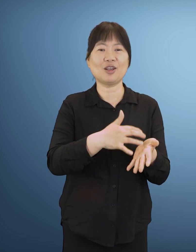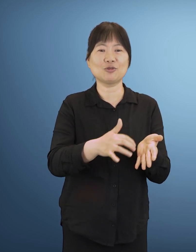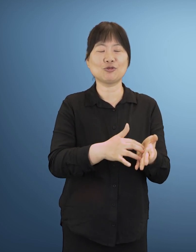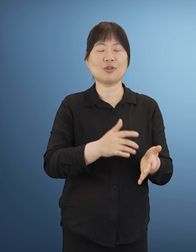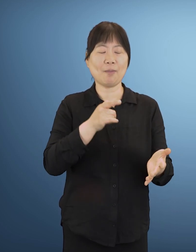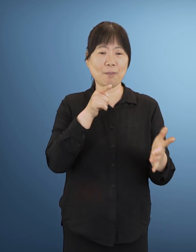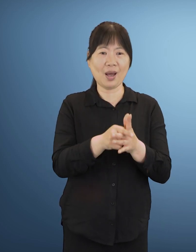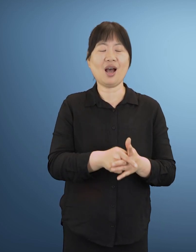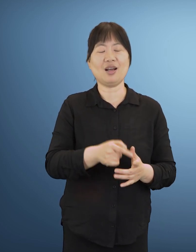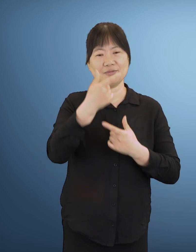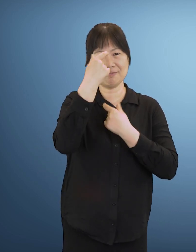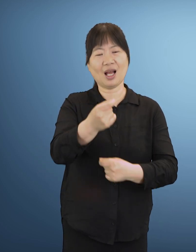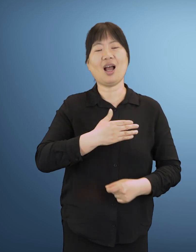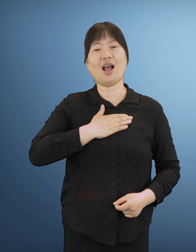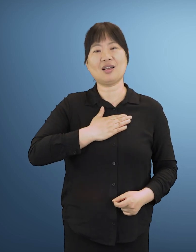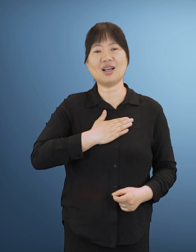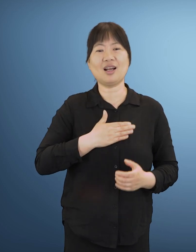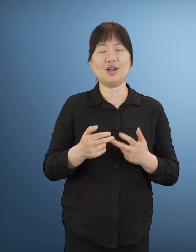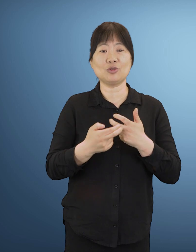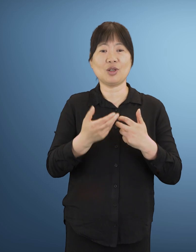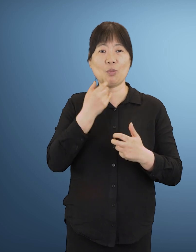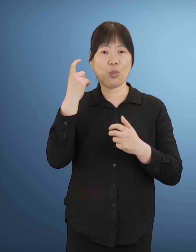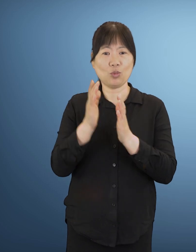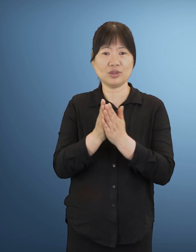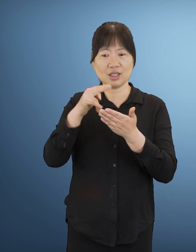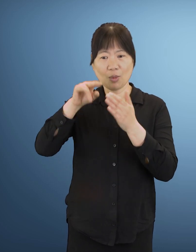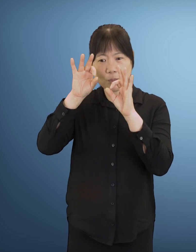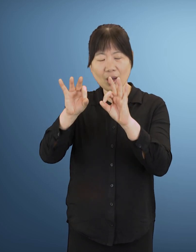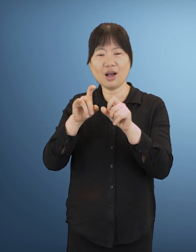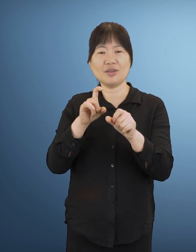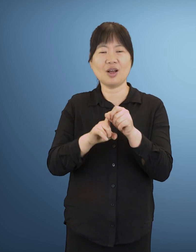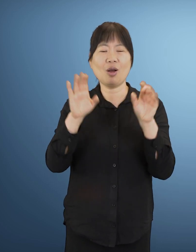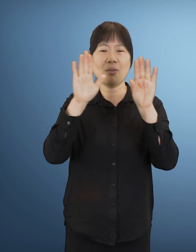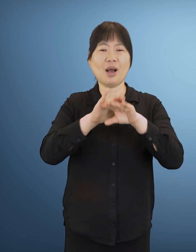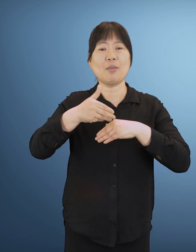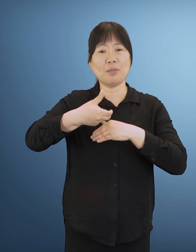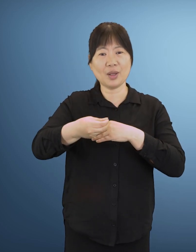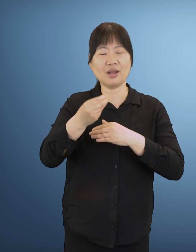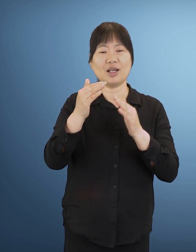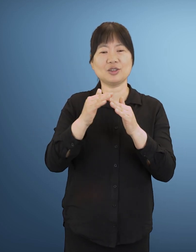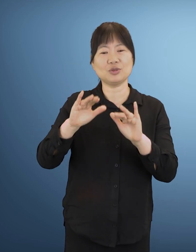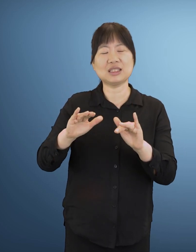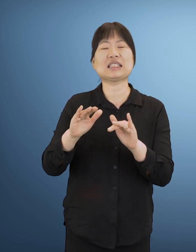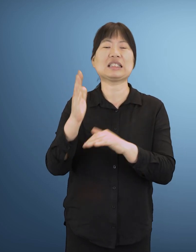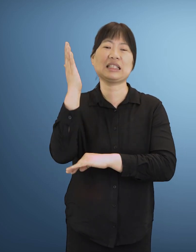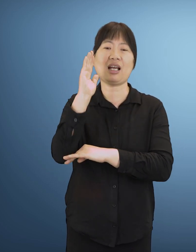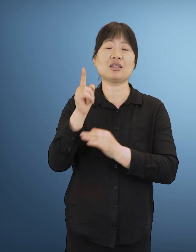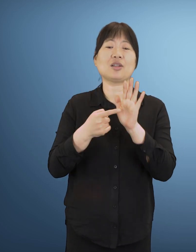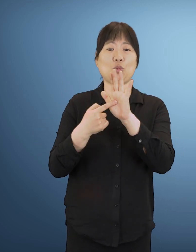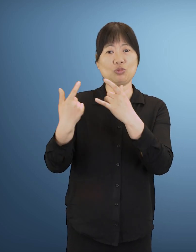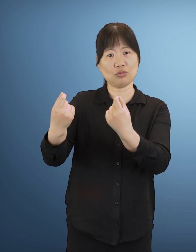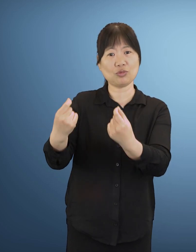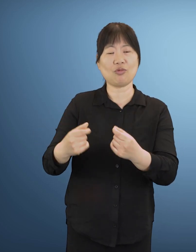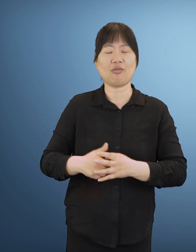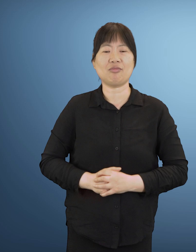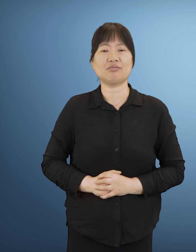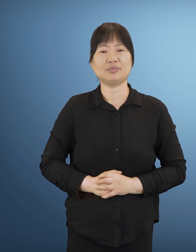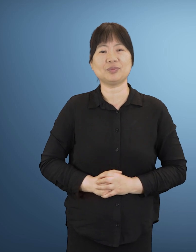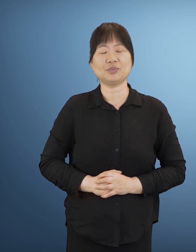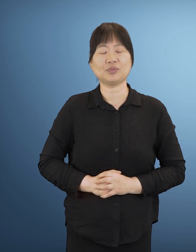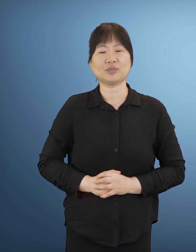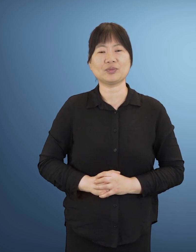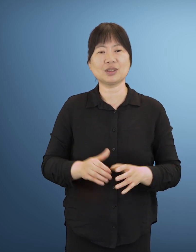말이에요. 누가복음에도 나오잖아요. 떡을 밤중에 빌리러 온 이웃집 이야기.